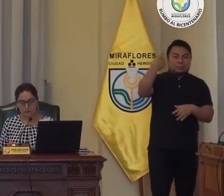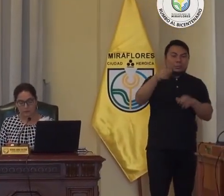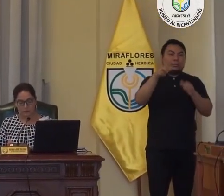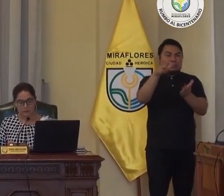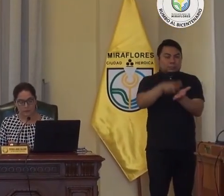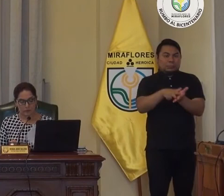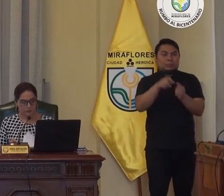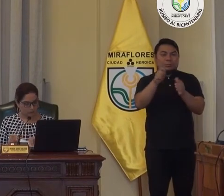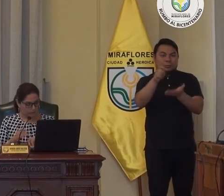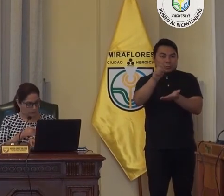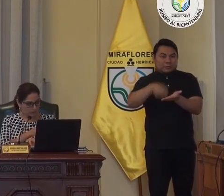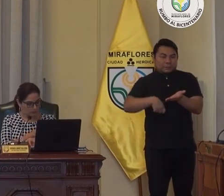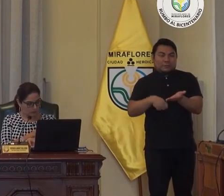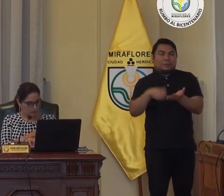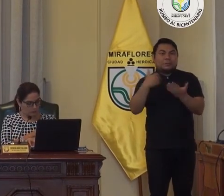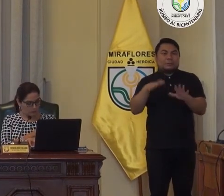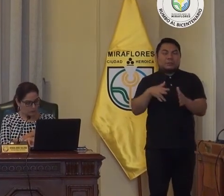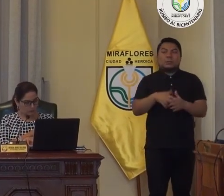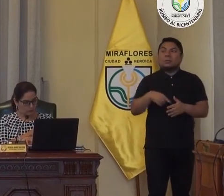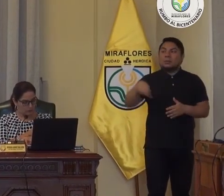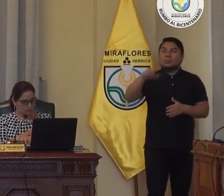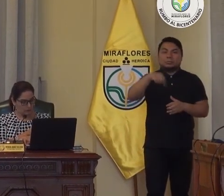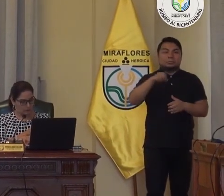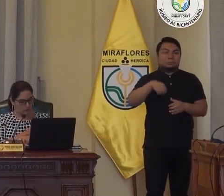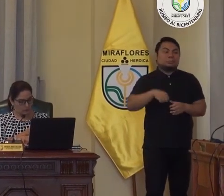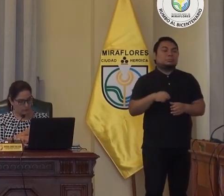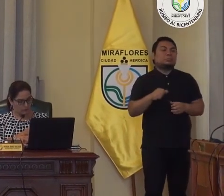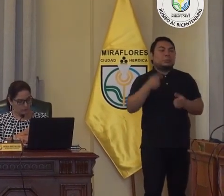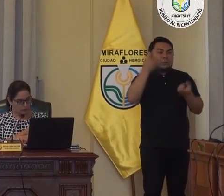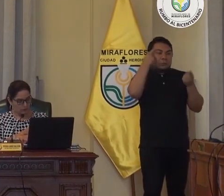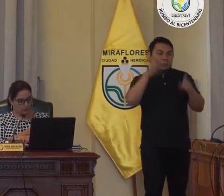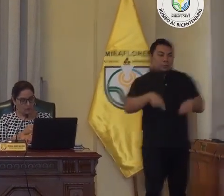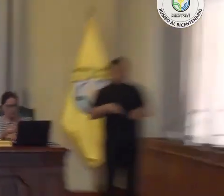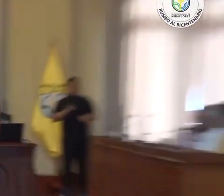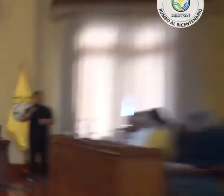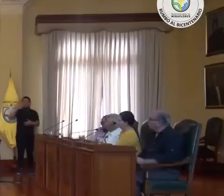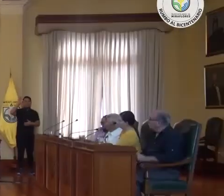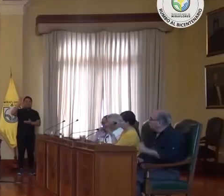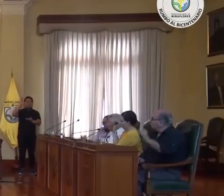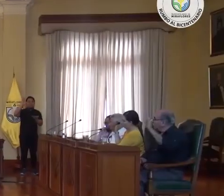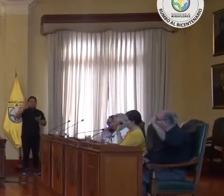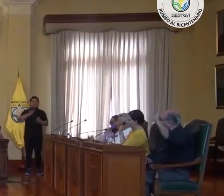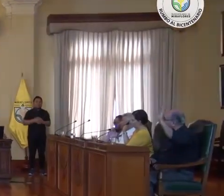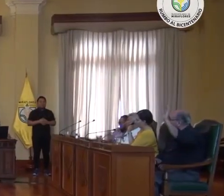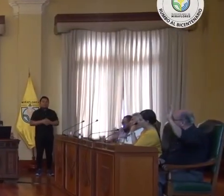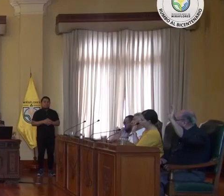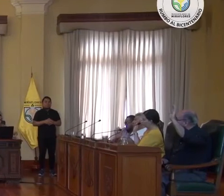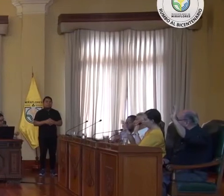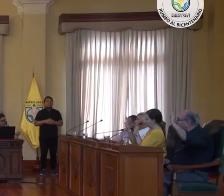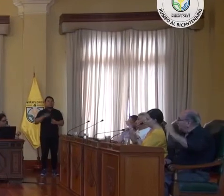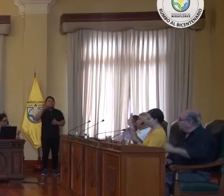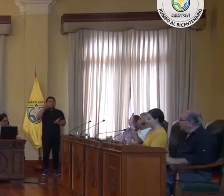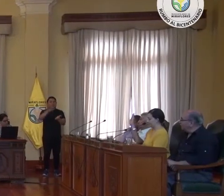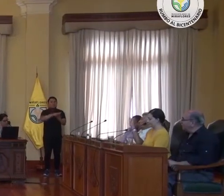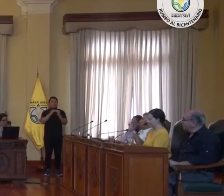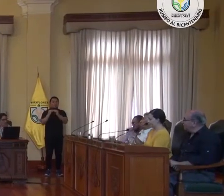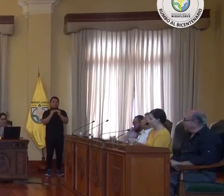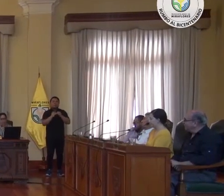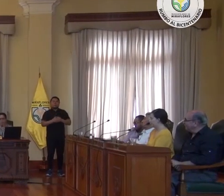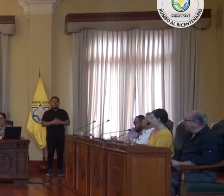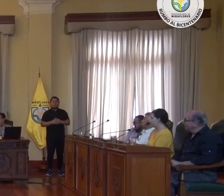de hoy. Los señores regidores que estén a favor, sírvanse a levantar la mano. Aprobado por